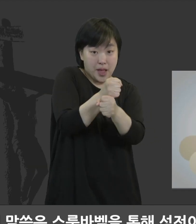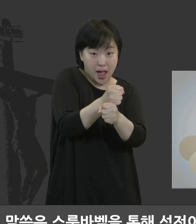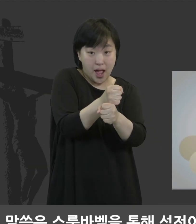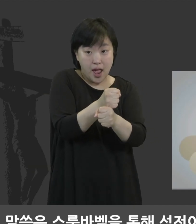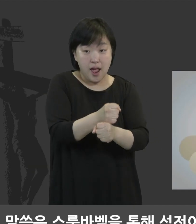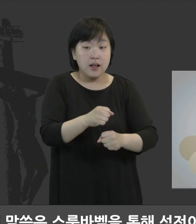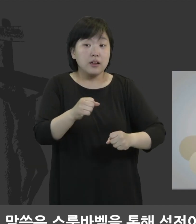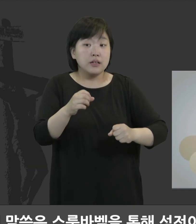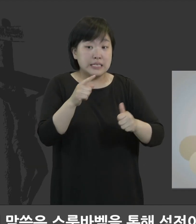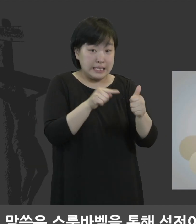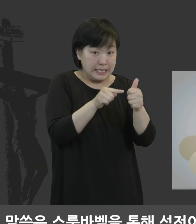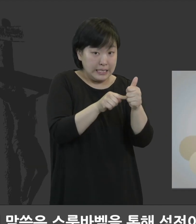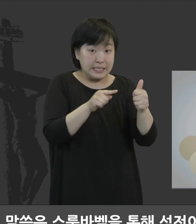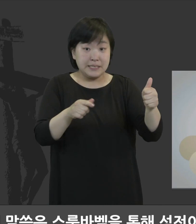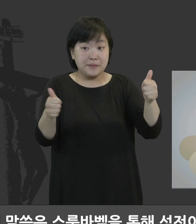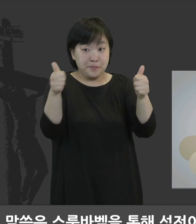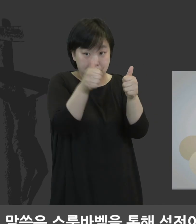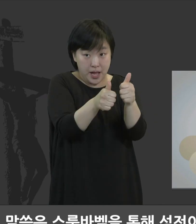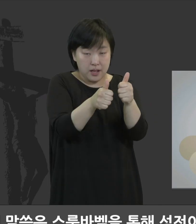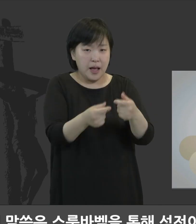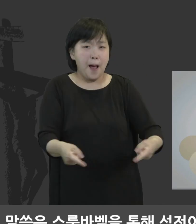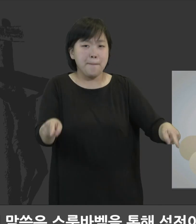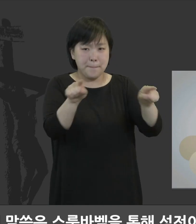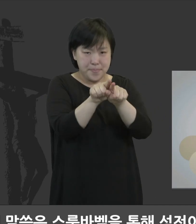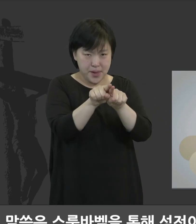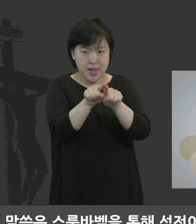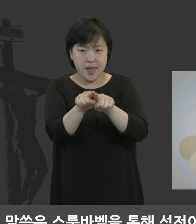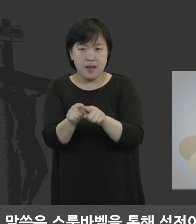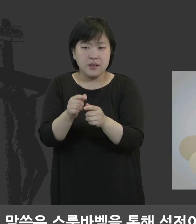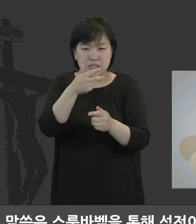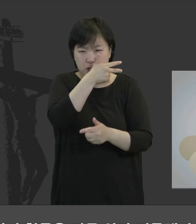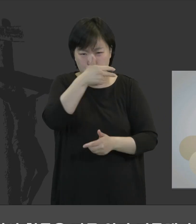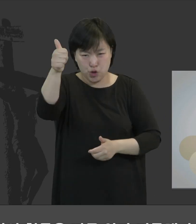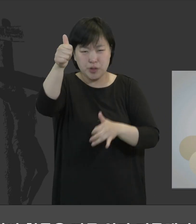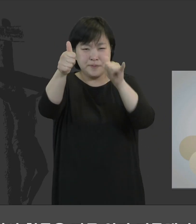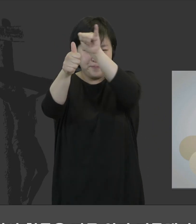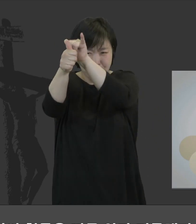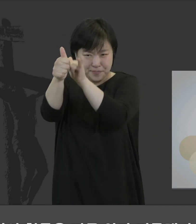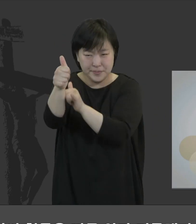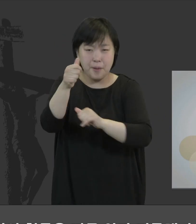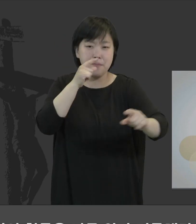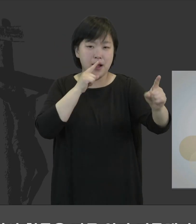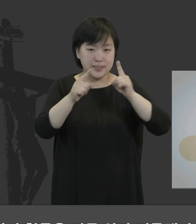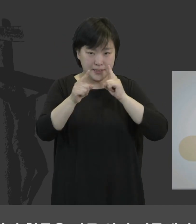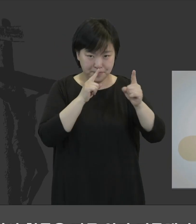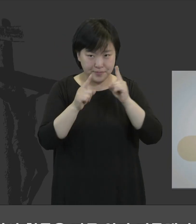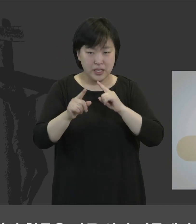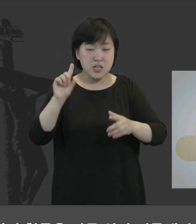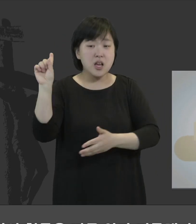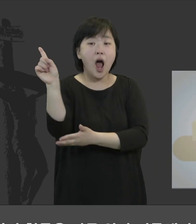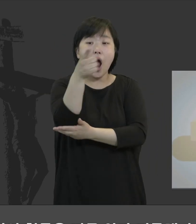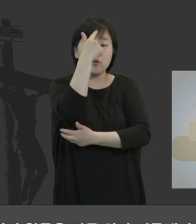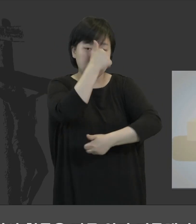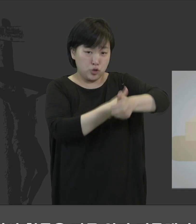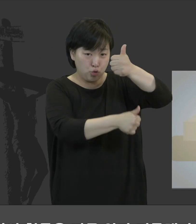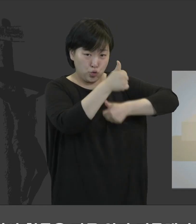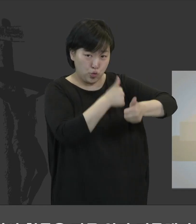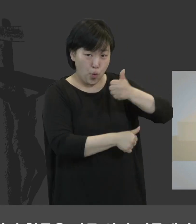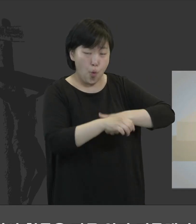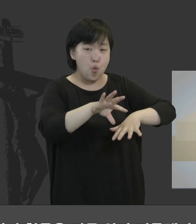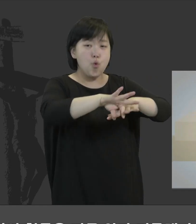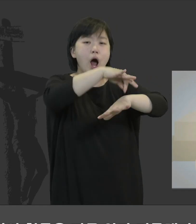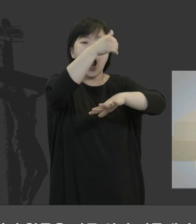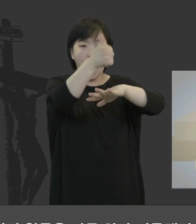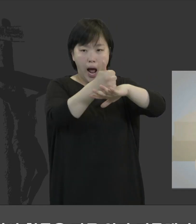서서 여호와를 섬기는 것으로 즉각적으로 성취됩니다. 다윗의 혈통을 따른 왕과 거룩해진